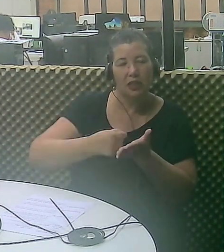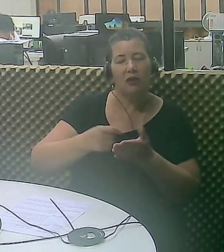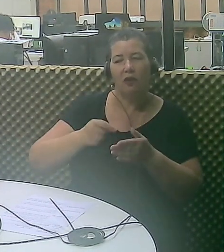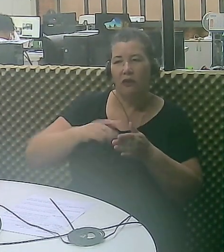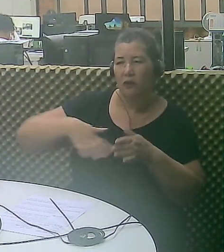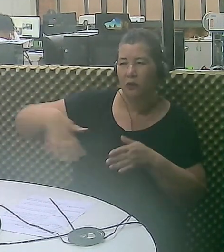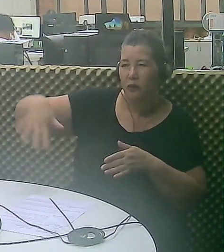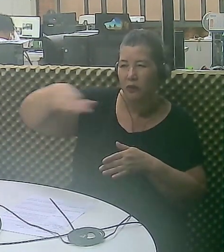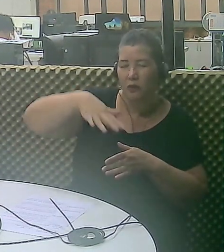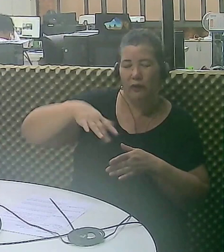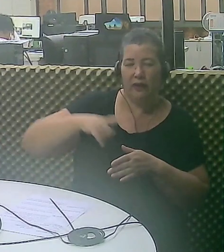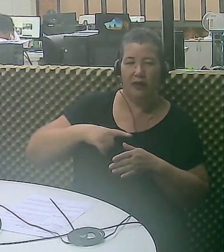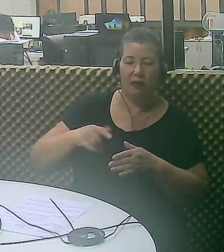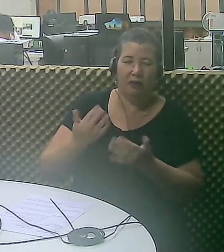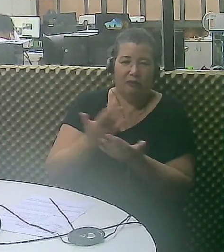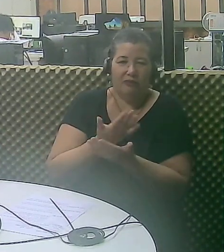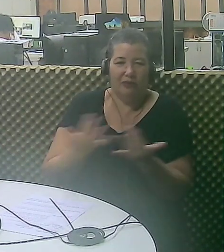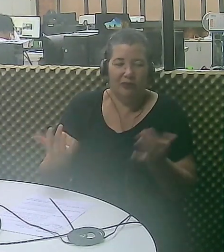de jardins.